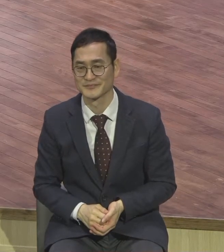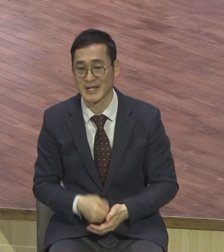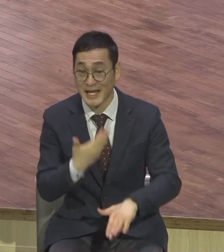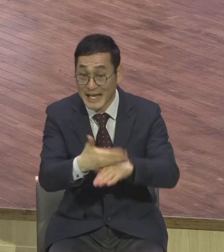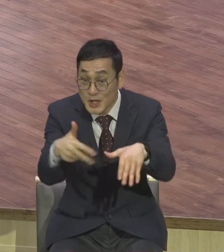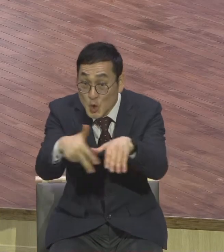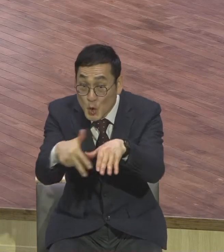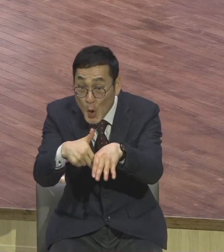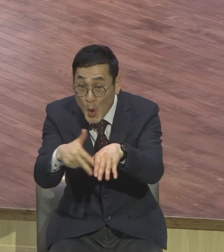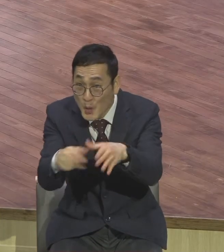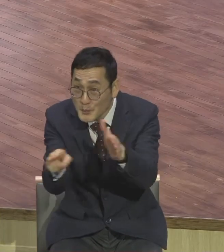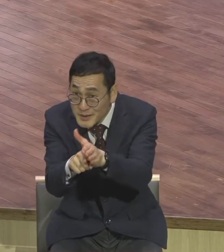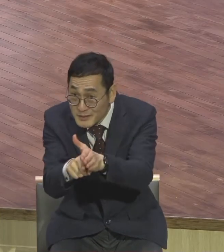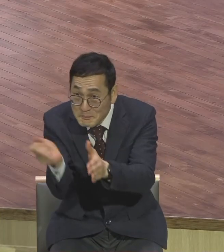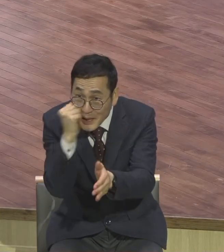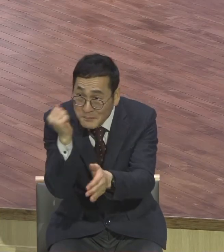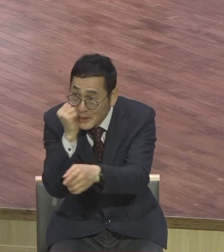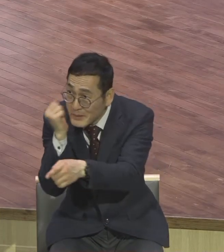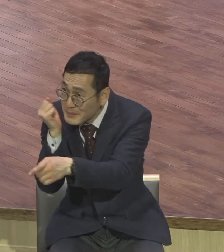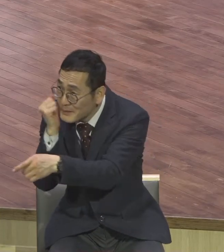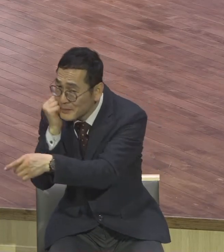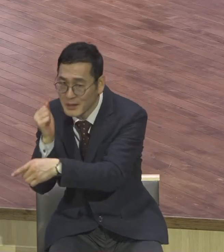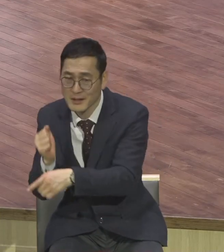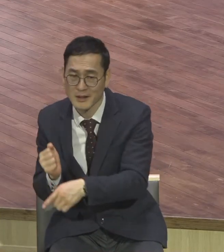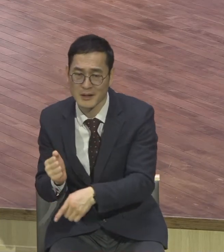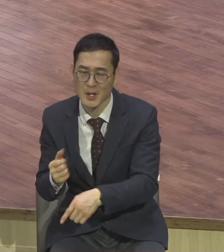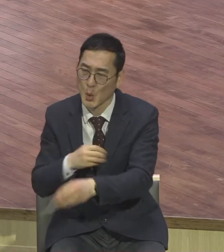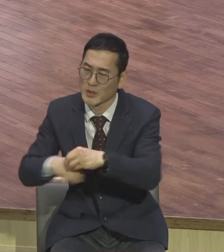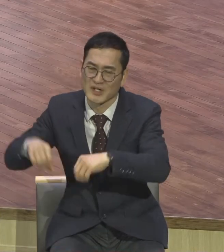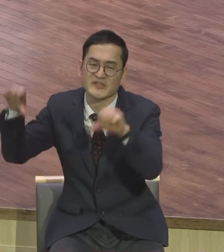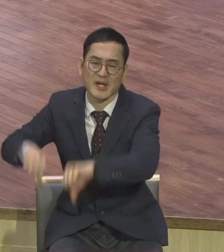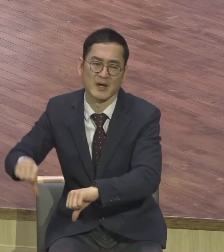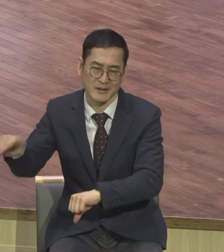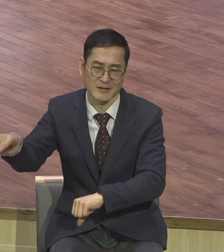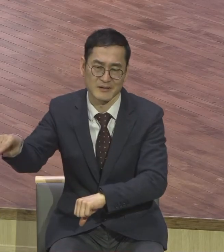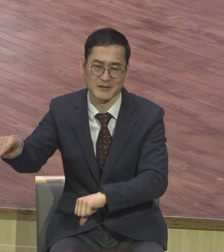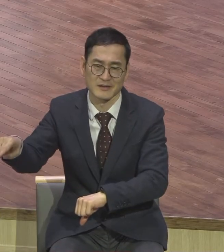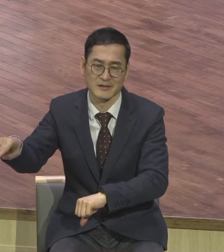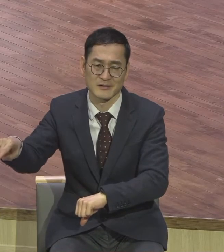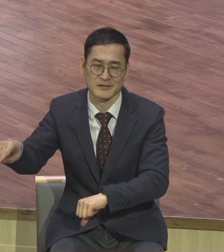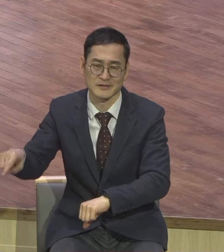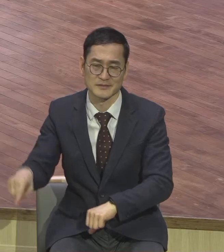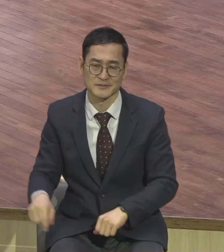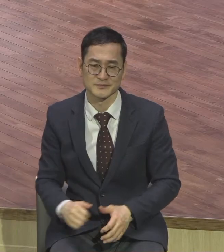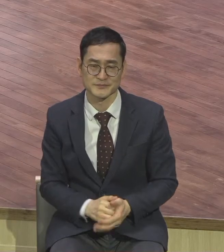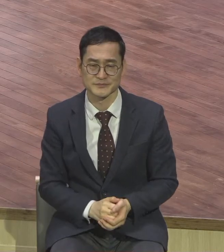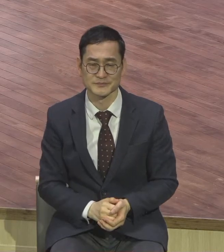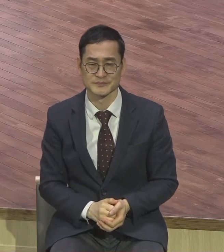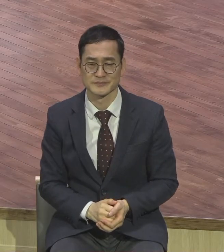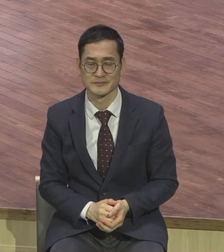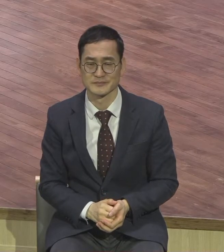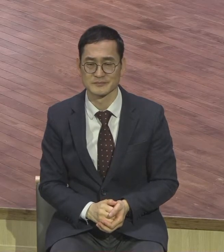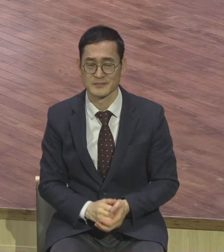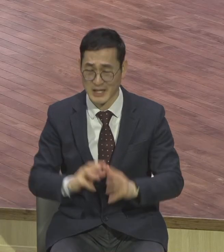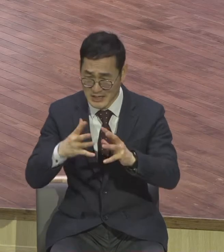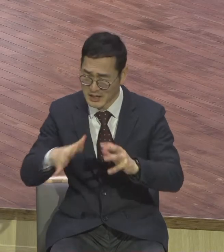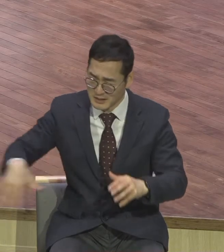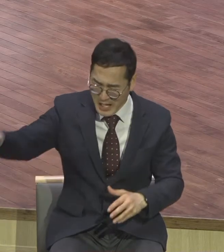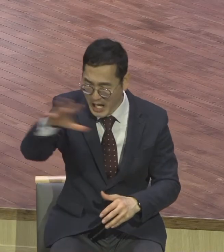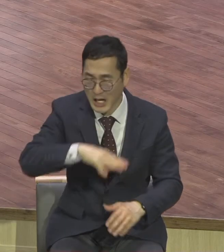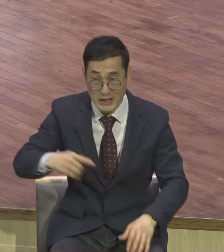그 결과 전 세계는 지금요 정신병동이에요. 정신병동이 되어버렸어요.